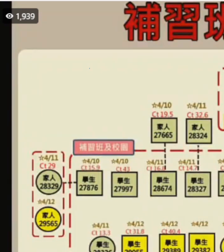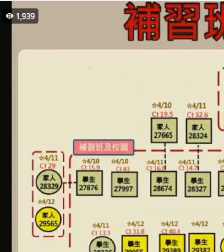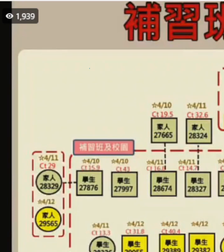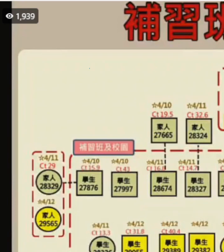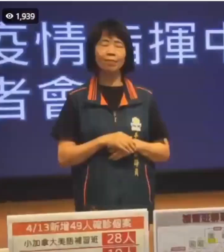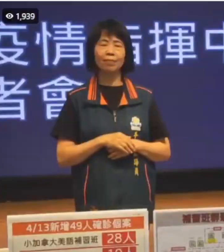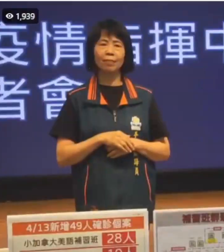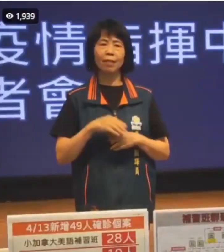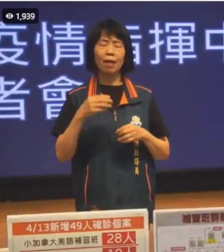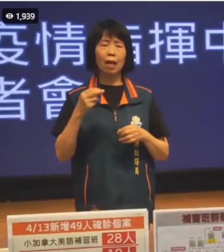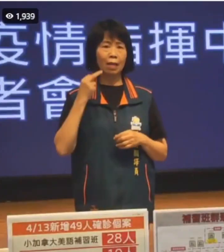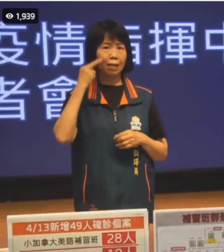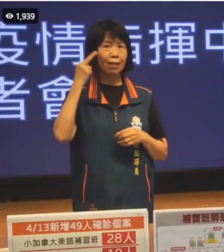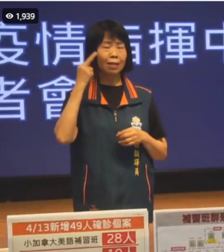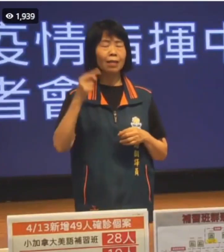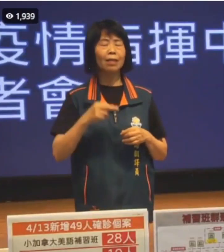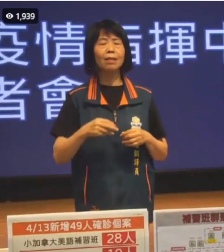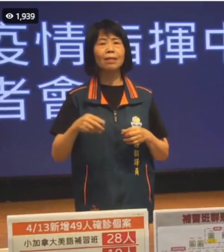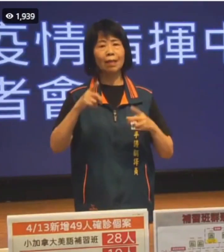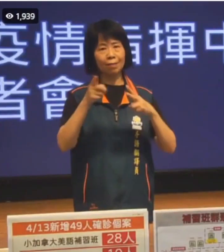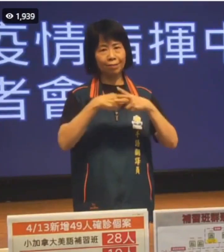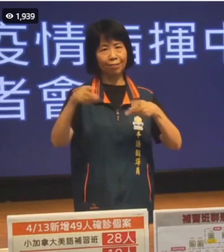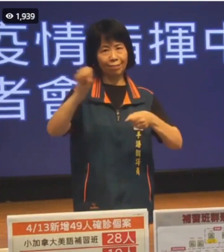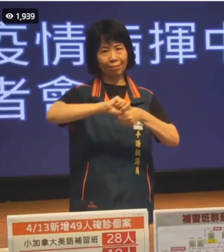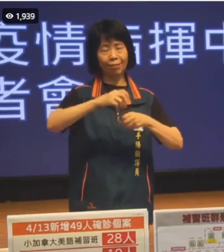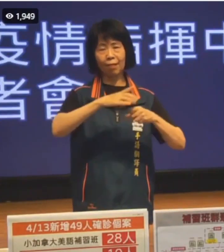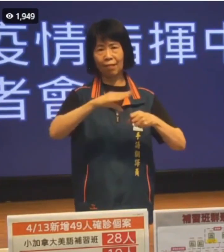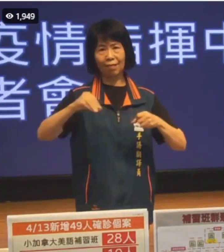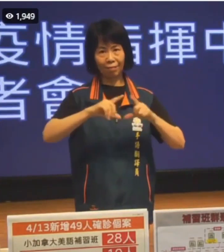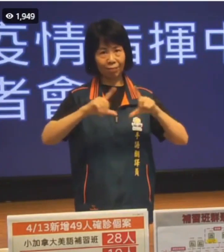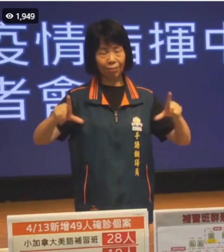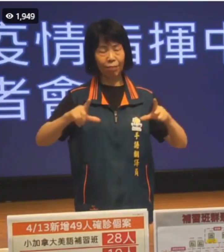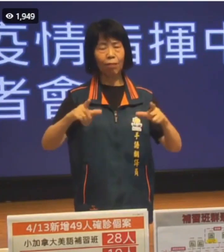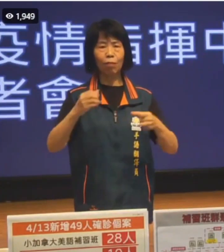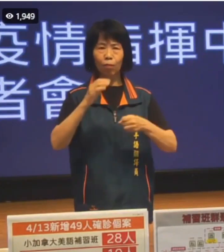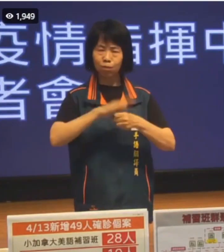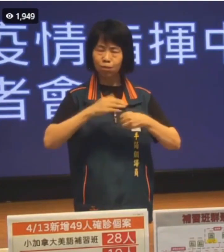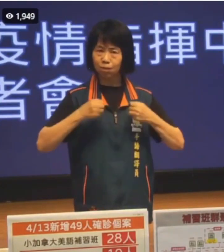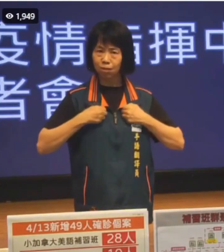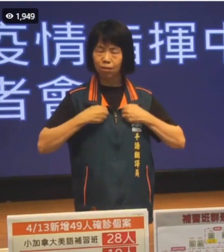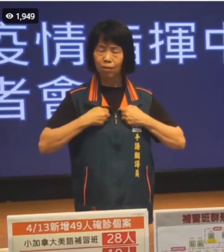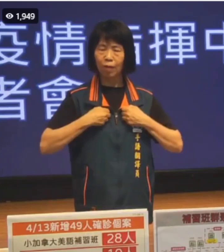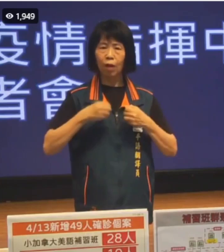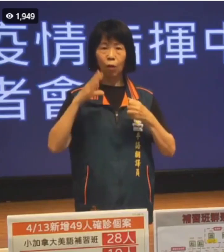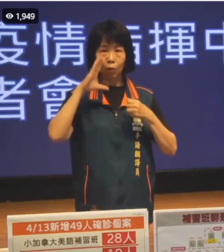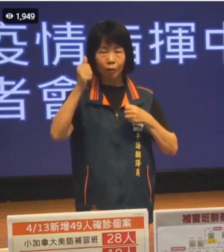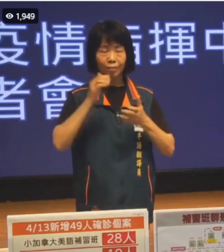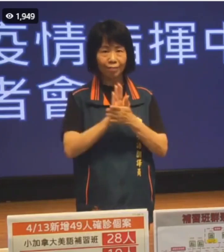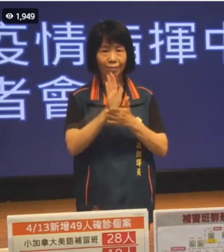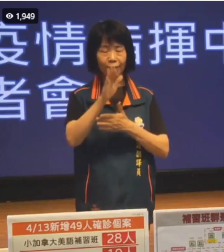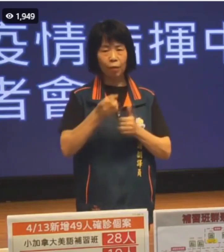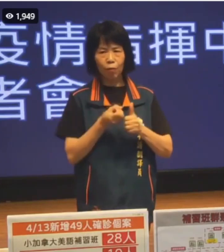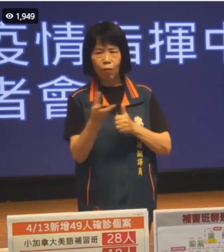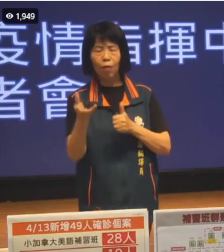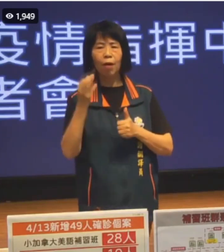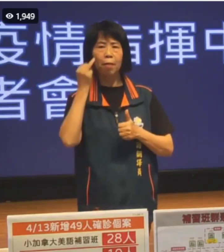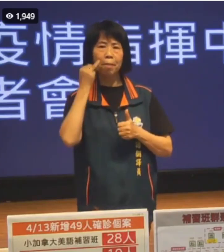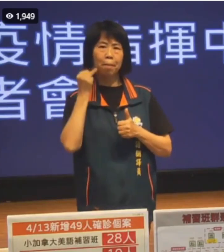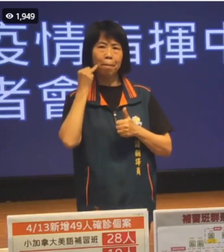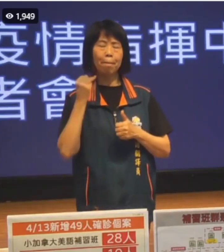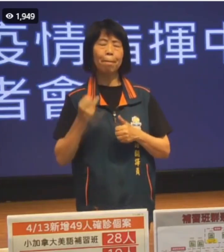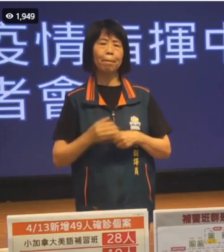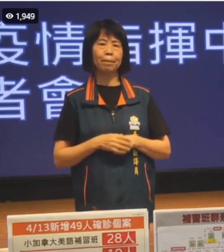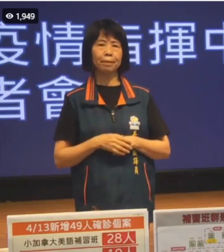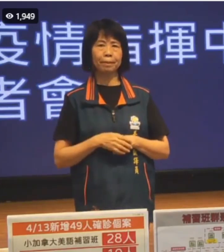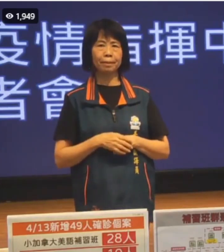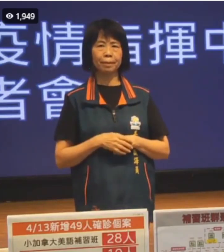个小加拿大上课之后回去把这个疾病传染给了他的妹妹那可以看到还有这样的相